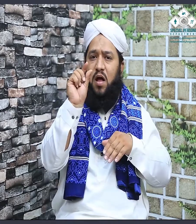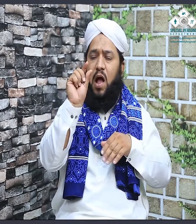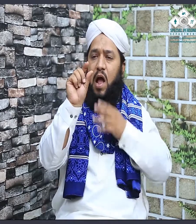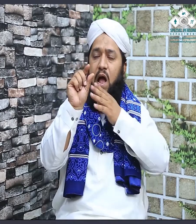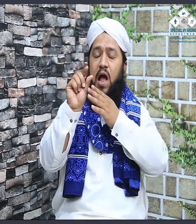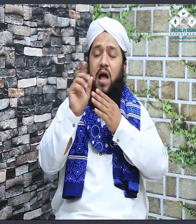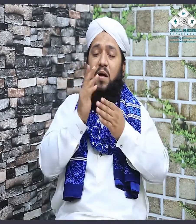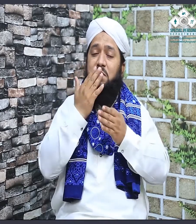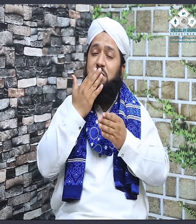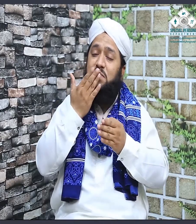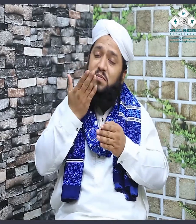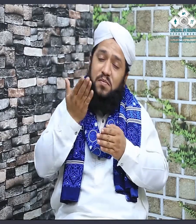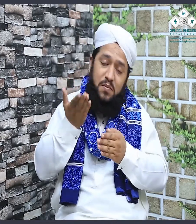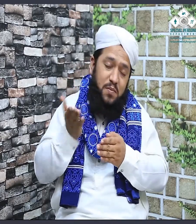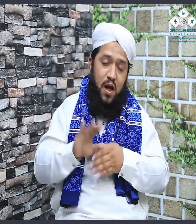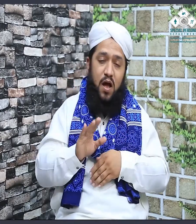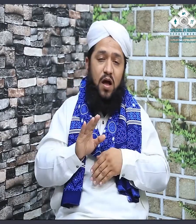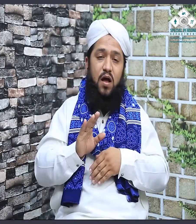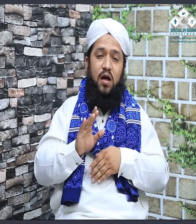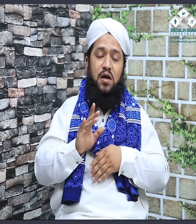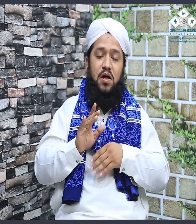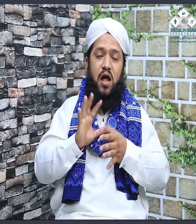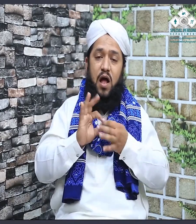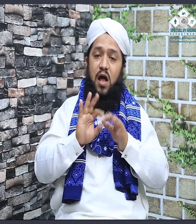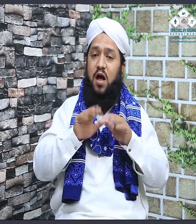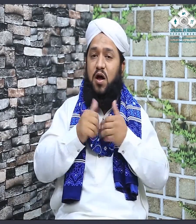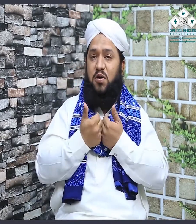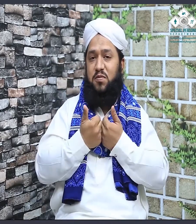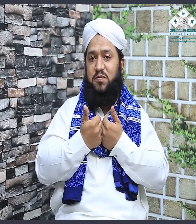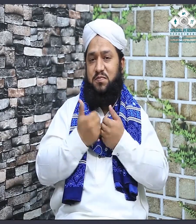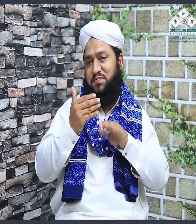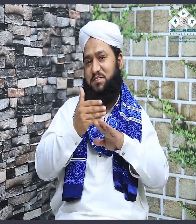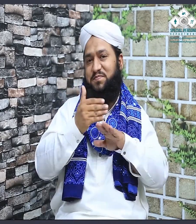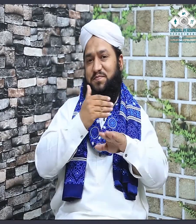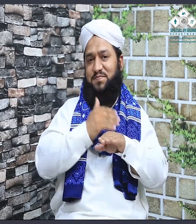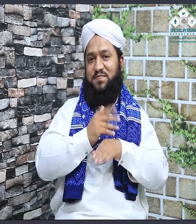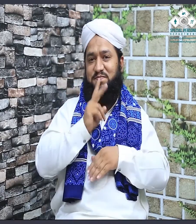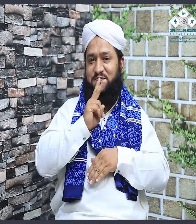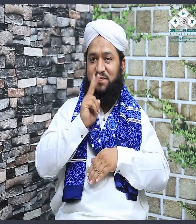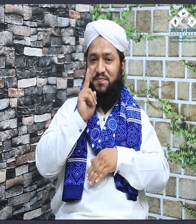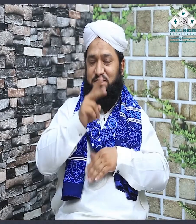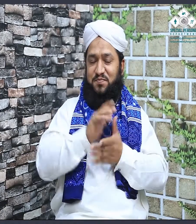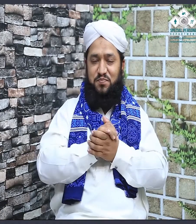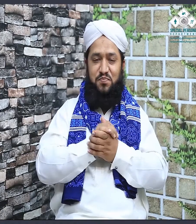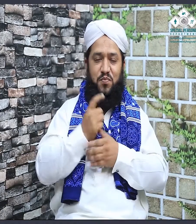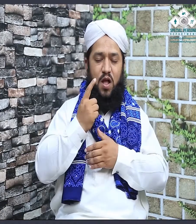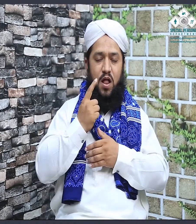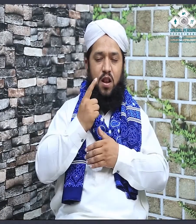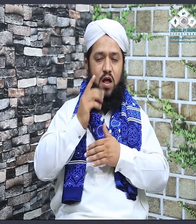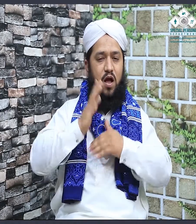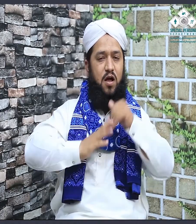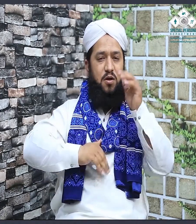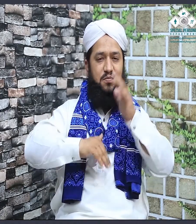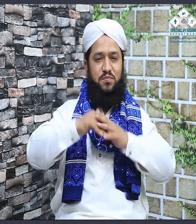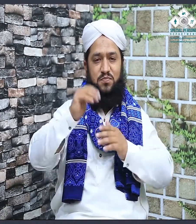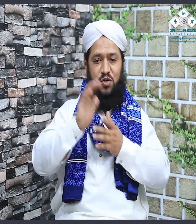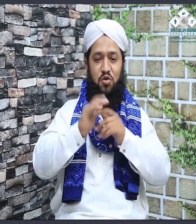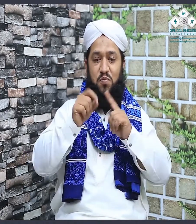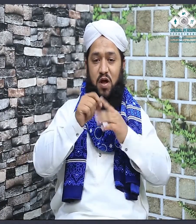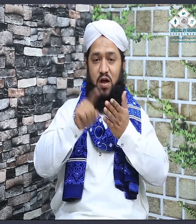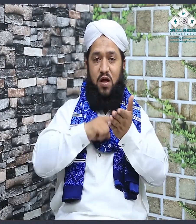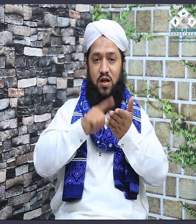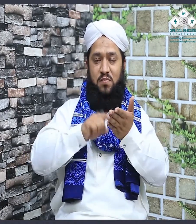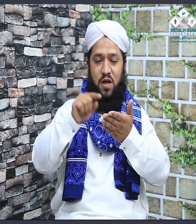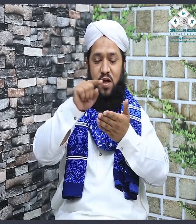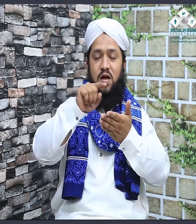ساتھ اچھی نیتوں کے ساتھ شامل رہیے. سب سے پہلے ہم آپ کو یہ بتاتے ہیں کہ اللہ تبارک و تعالیٰ نے قرآن پاک کے